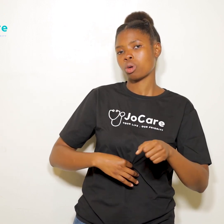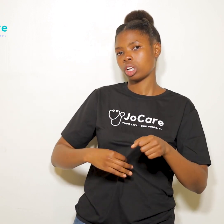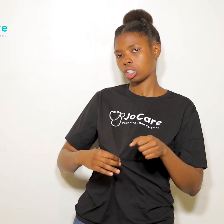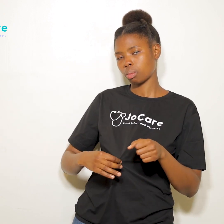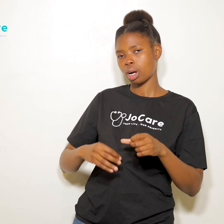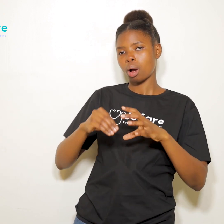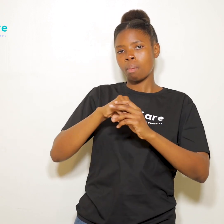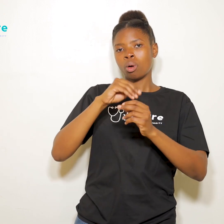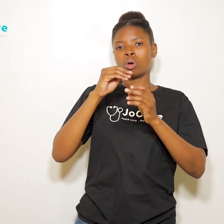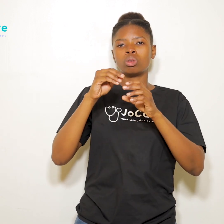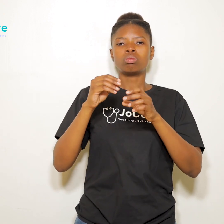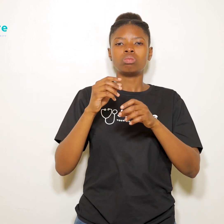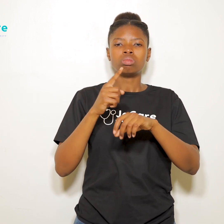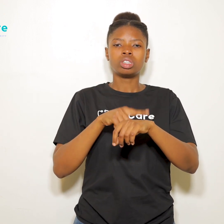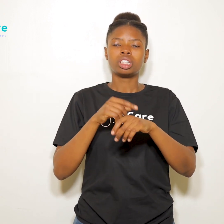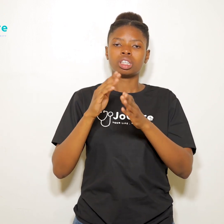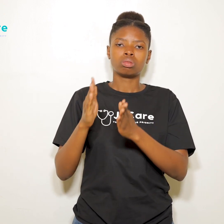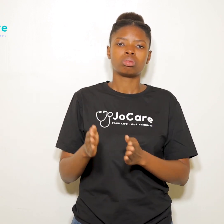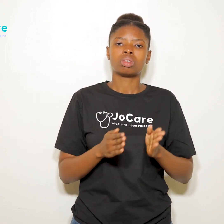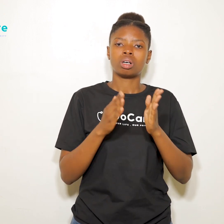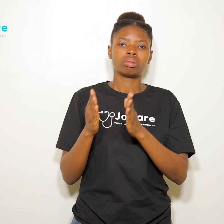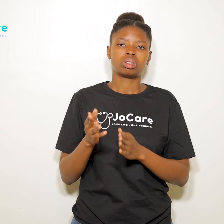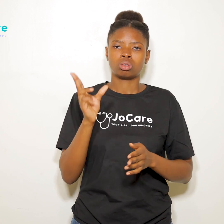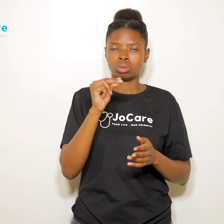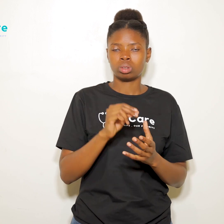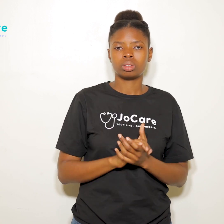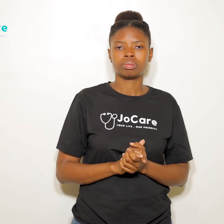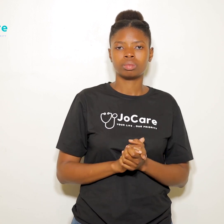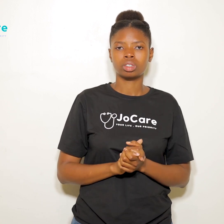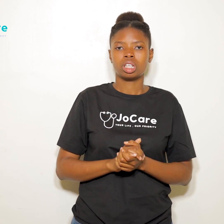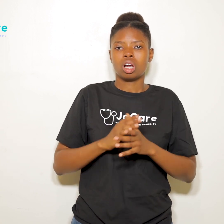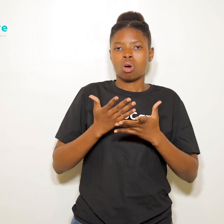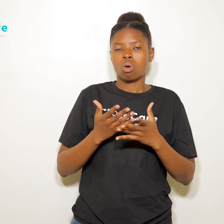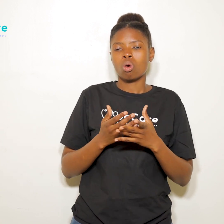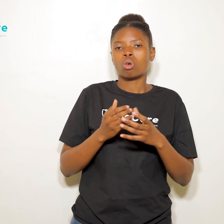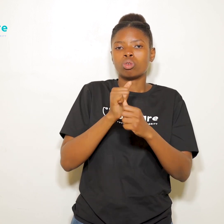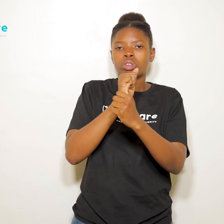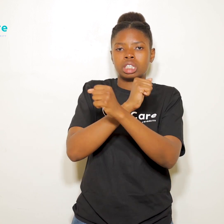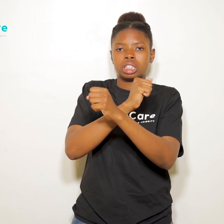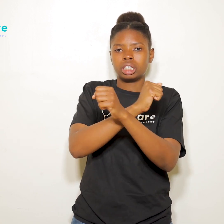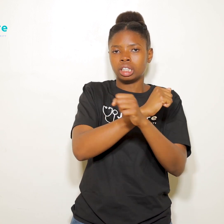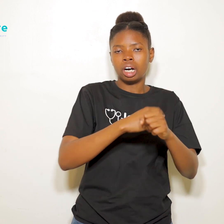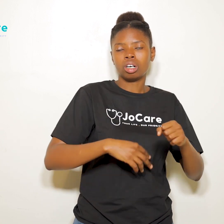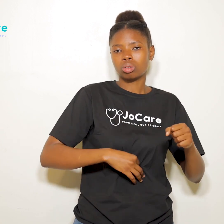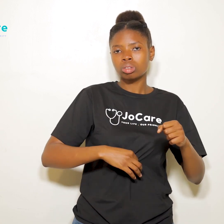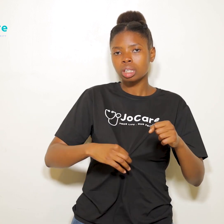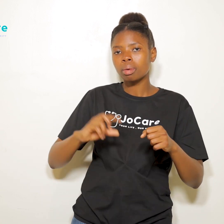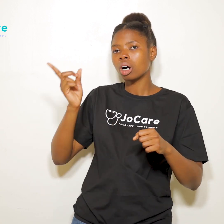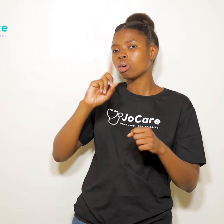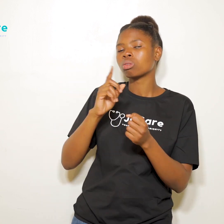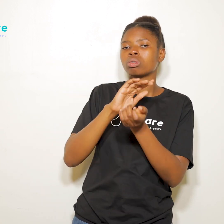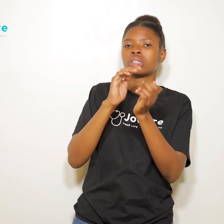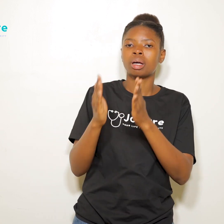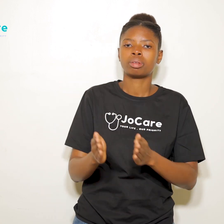Rwanda bwo kuboneza urubyaro harimo no kwifata mu gihe cy'uburumbuke cyangwa mu gihe utekereza ko hari amahirwe menshi yo gusama